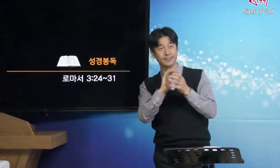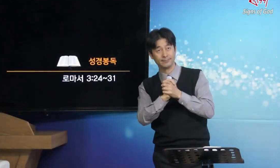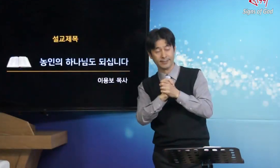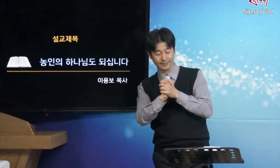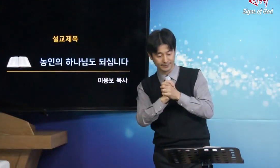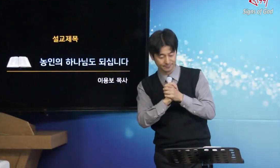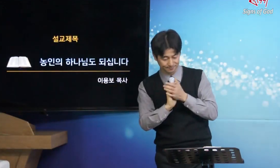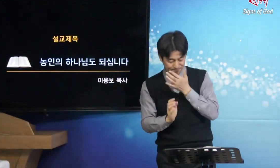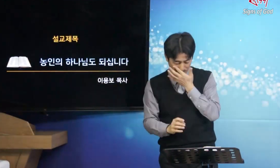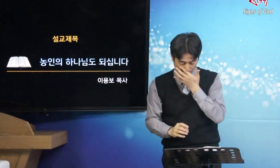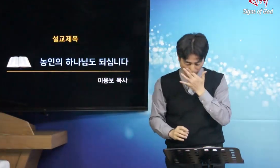아멘.